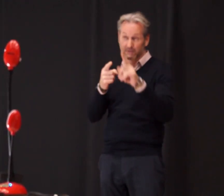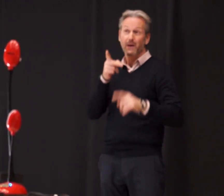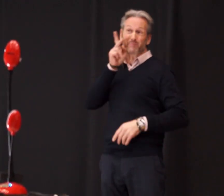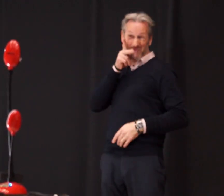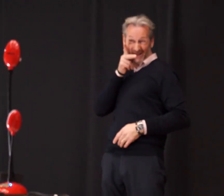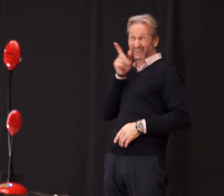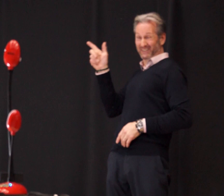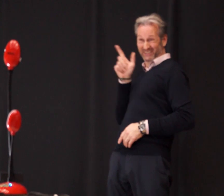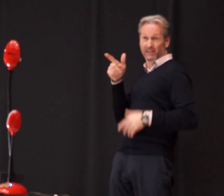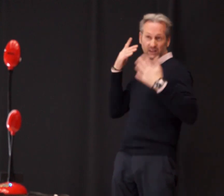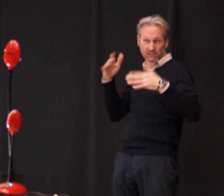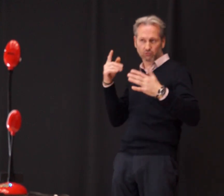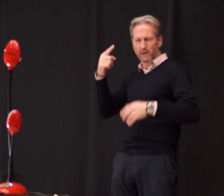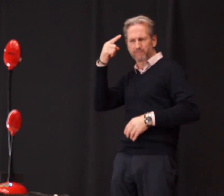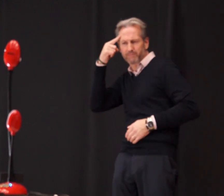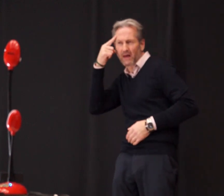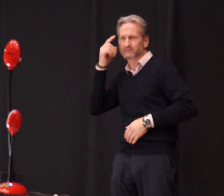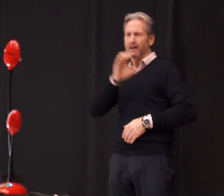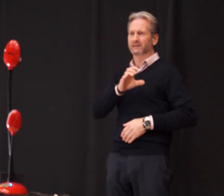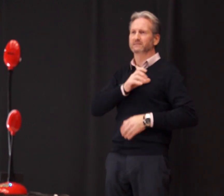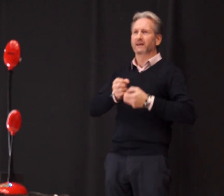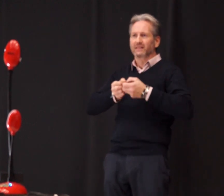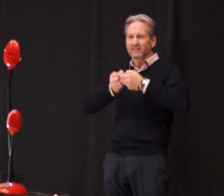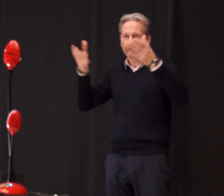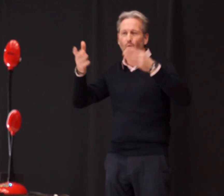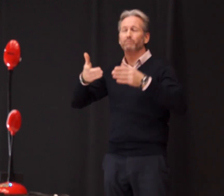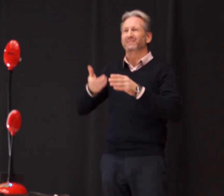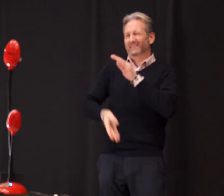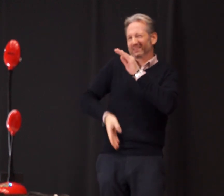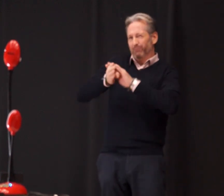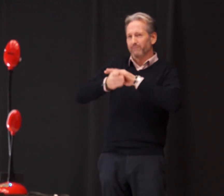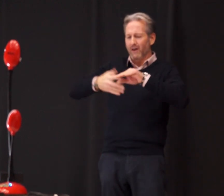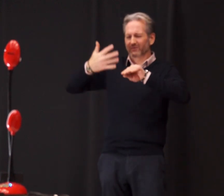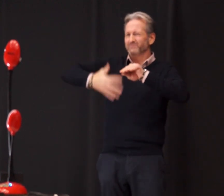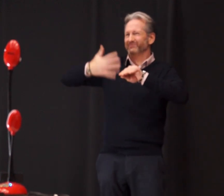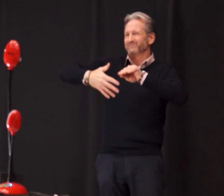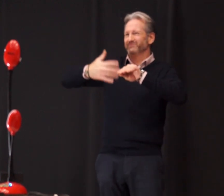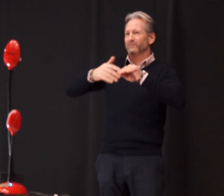tant que avec l'association IRIS, d'interpeller avec Patrick Dalle également.